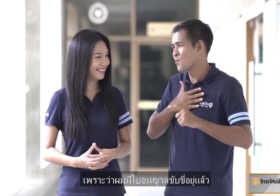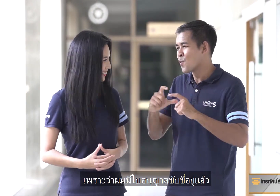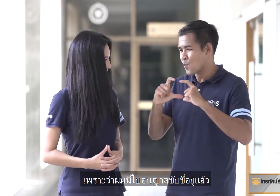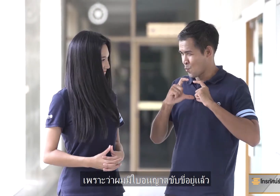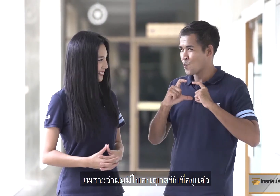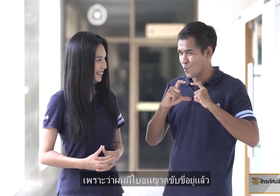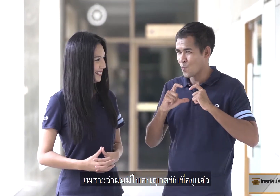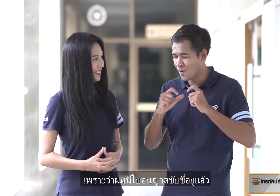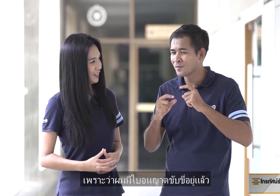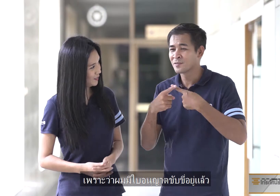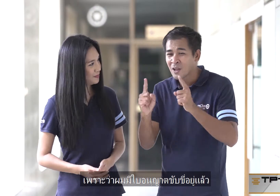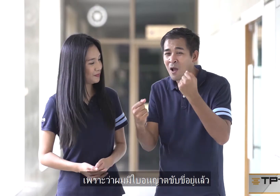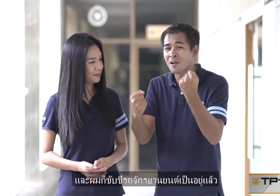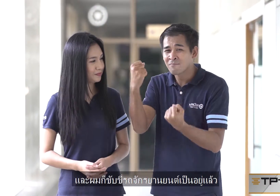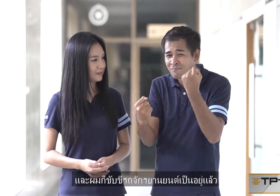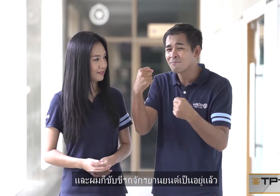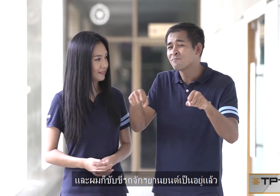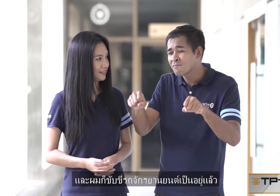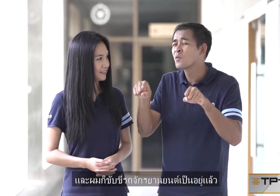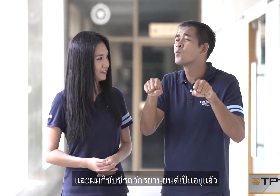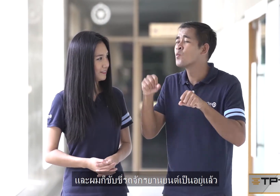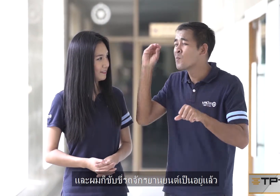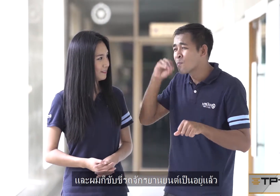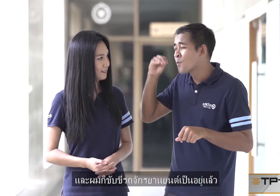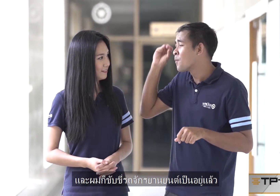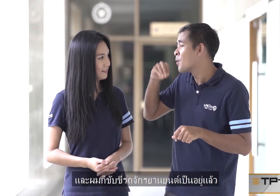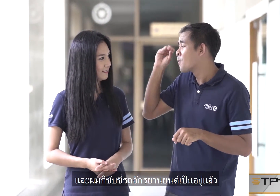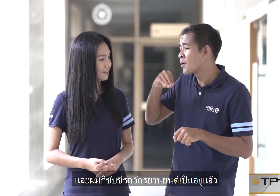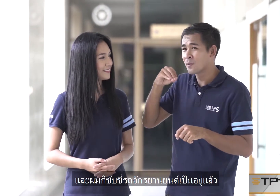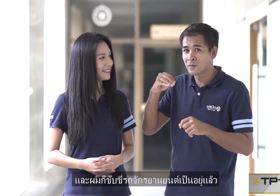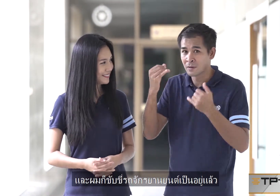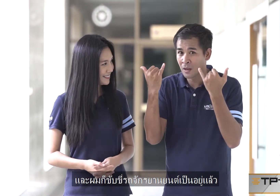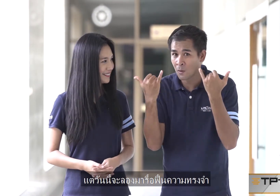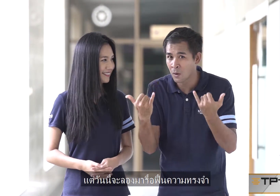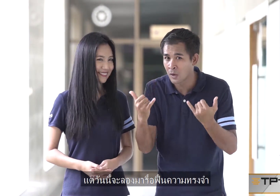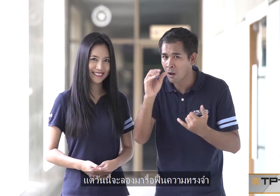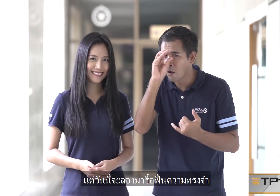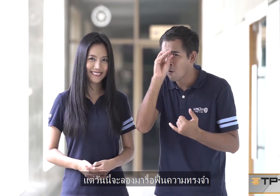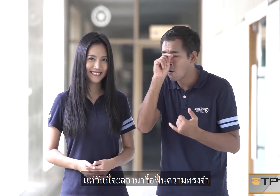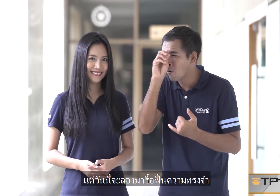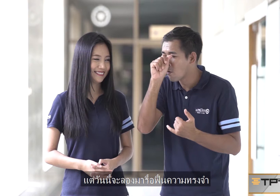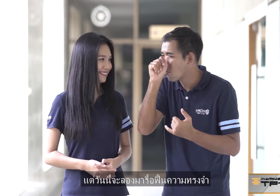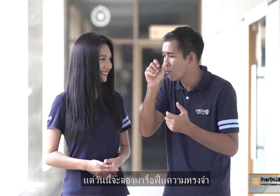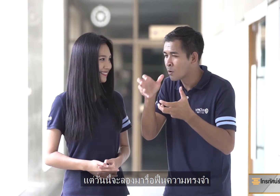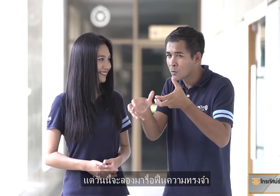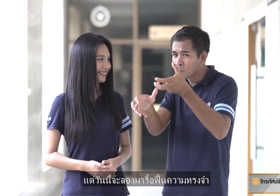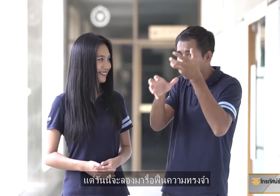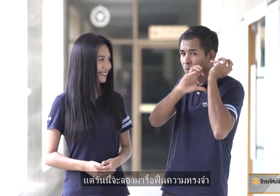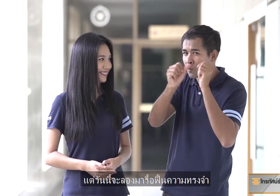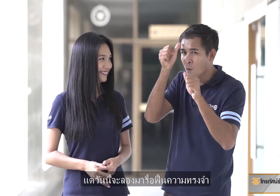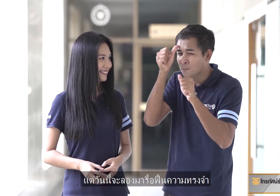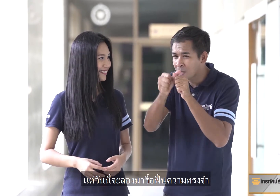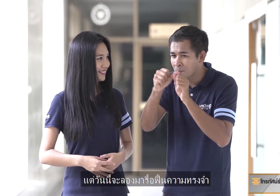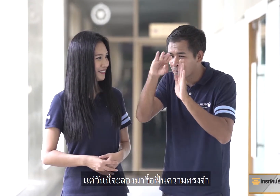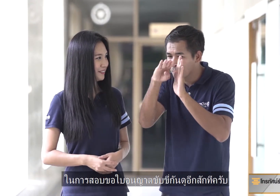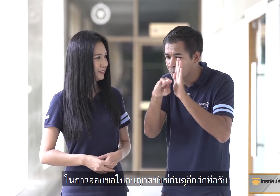ตขับขี่อยู่แล้วแล้วผมก็ขับขี่รถจักรยานยนต์เป็นอยู่แล้ว แต่วันนี้จะลองมารื้อฟื้นความ